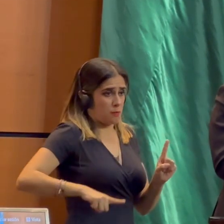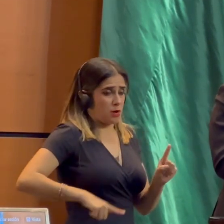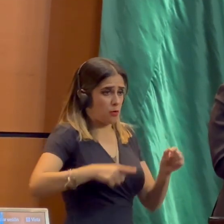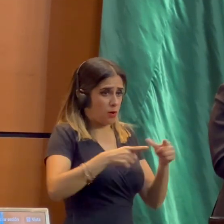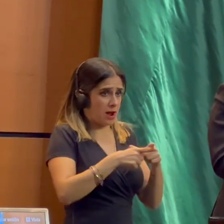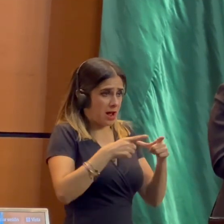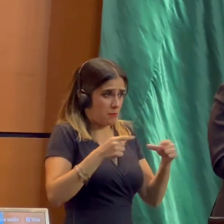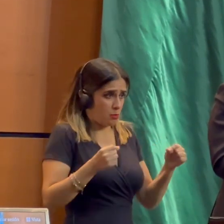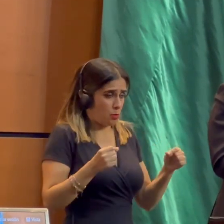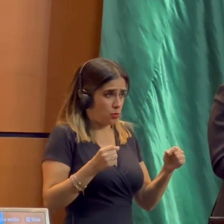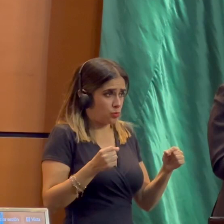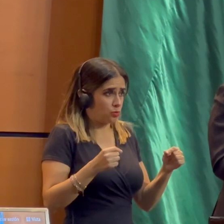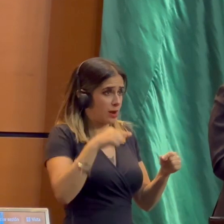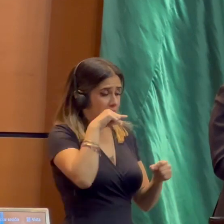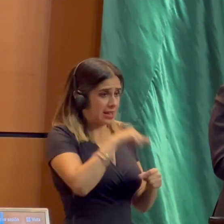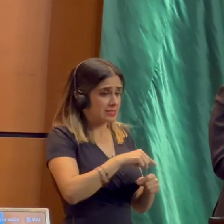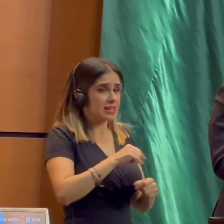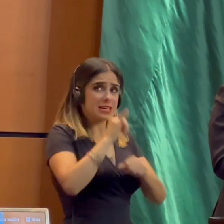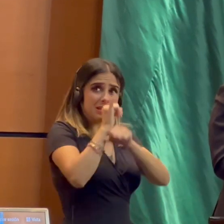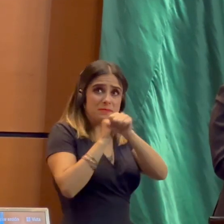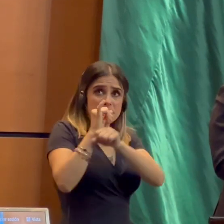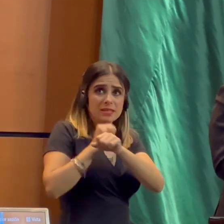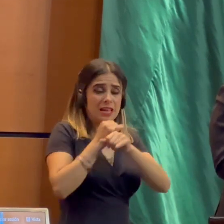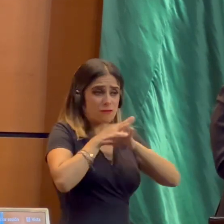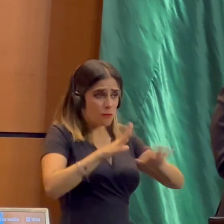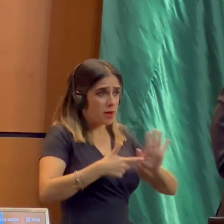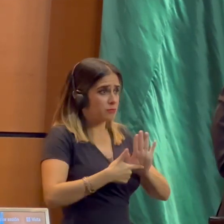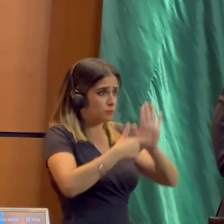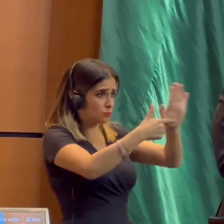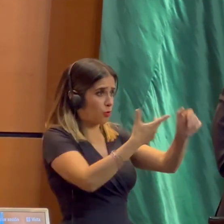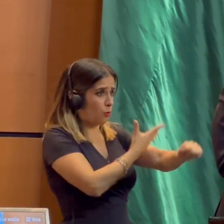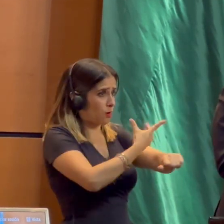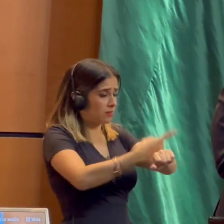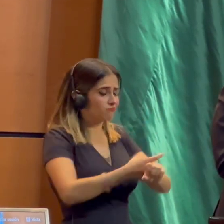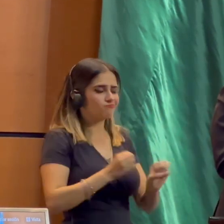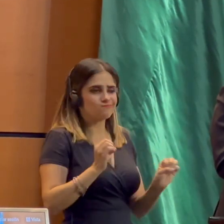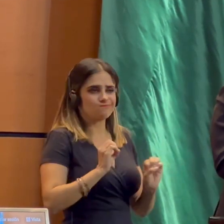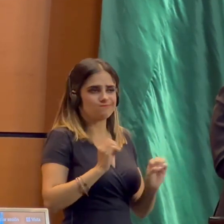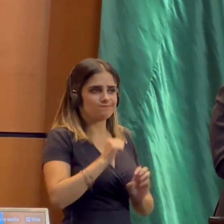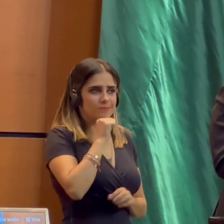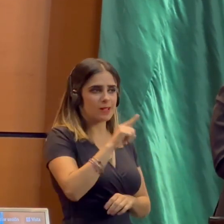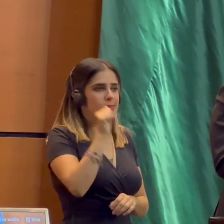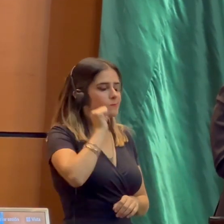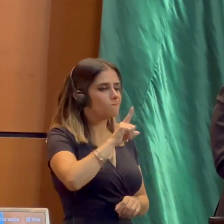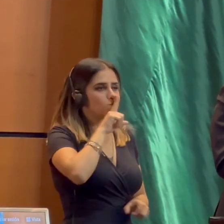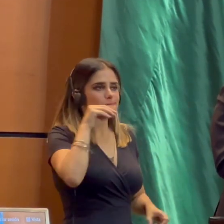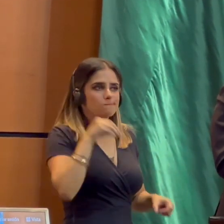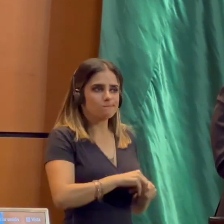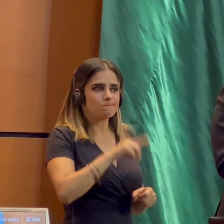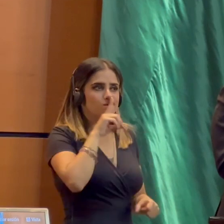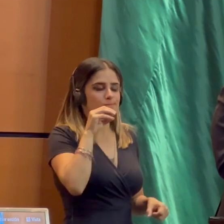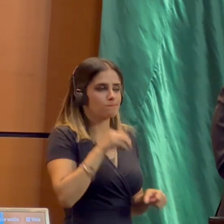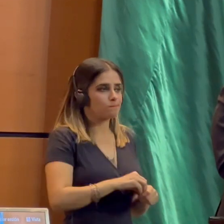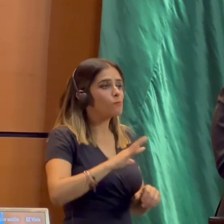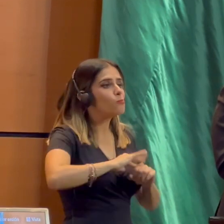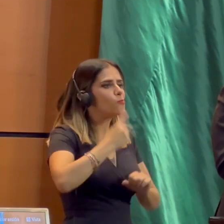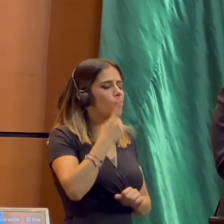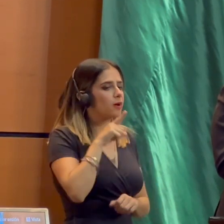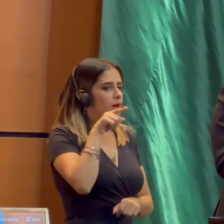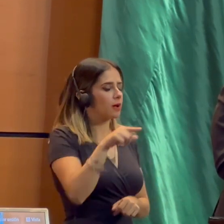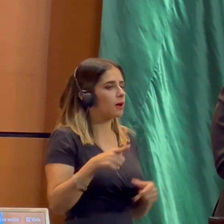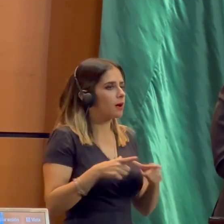ても公表すべきではないものは公表しなくていいというのが今の日本の政府のスタンス